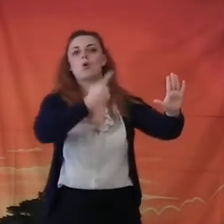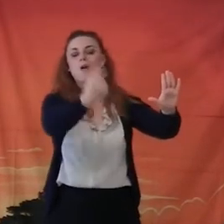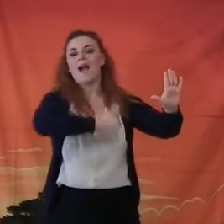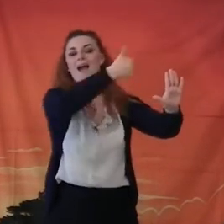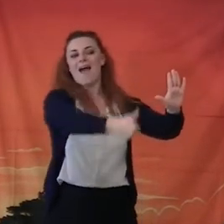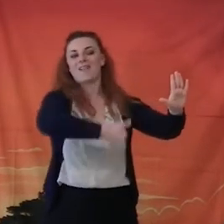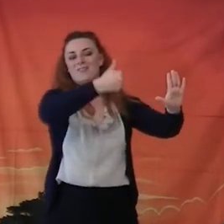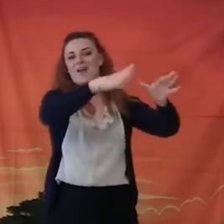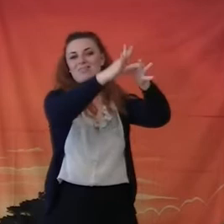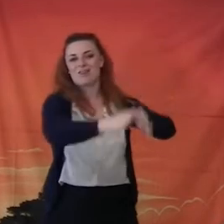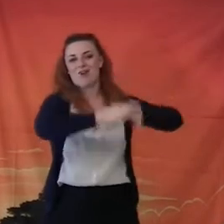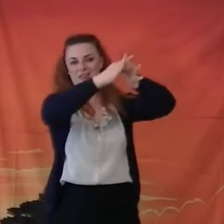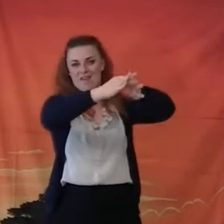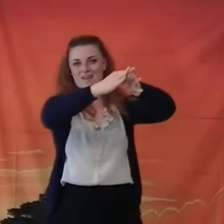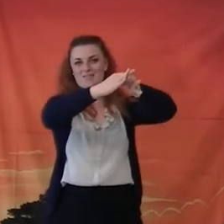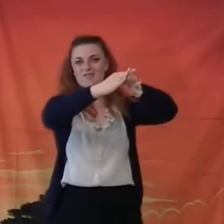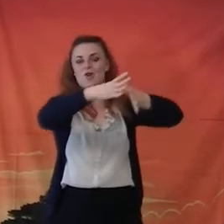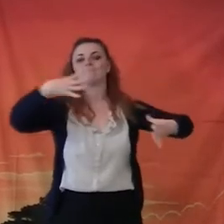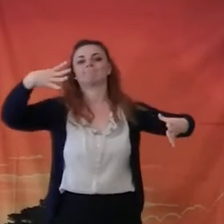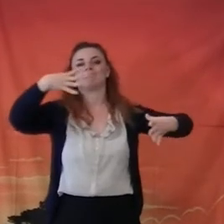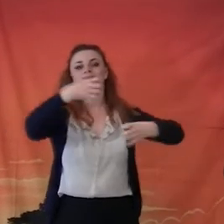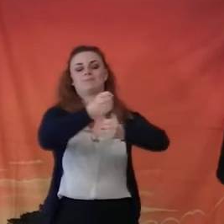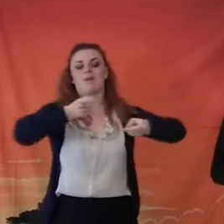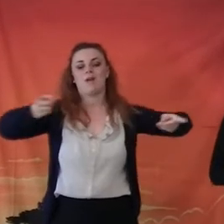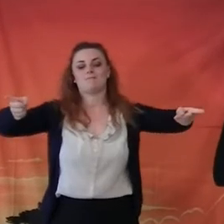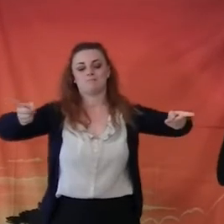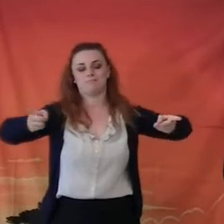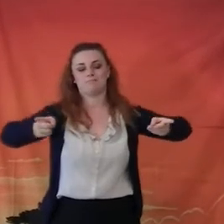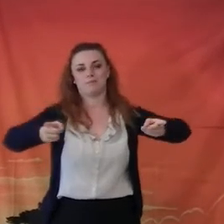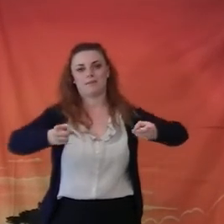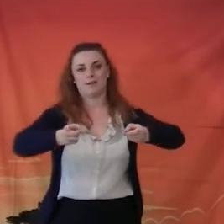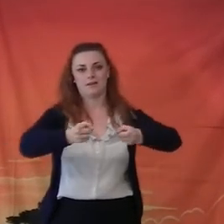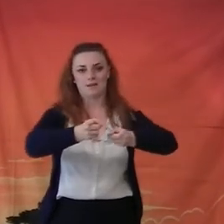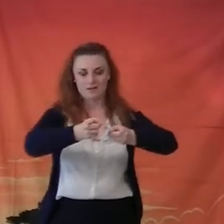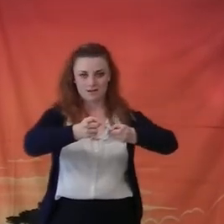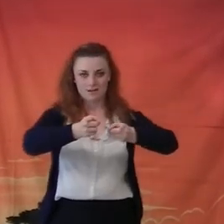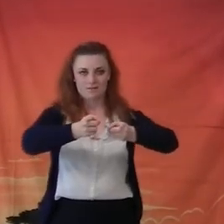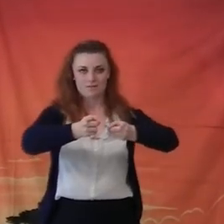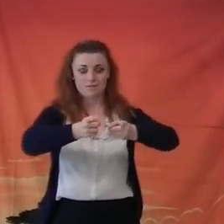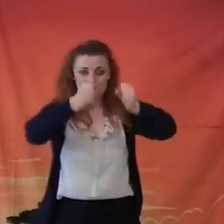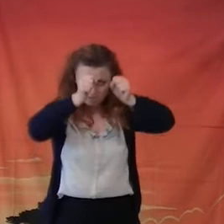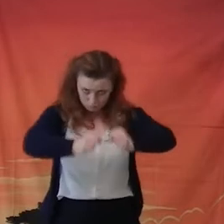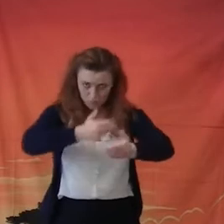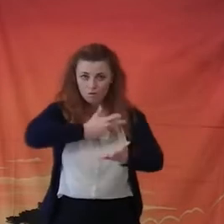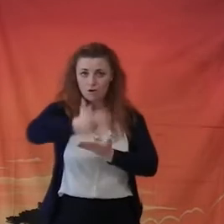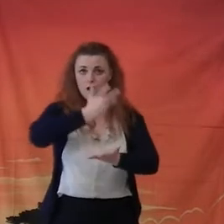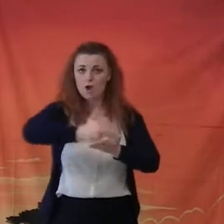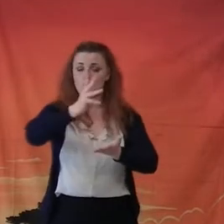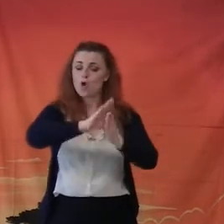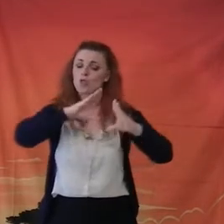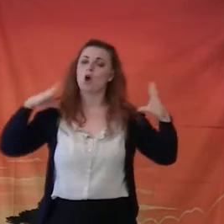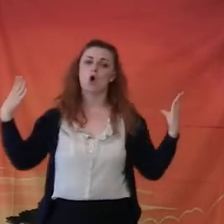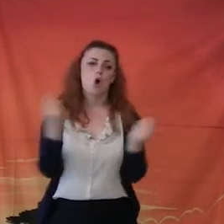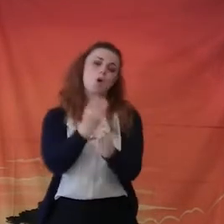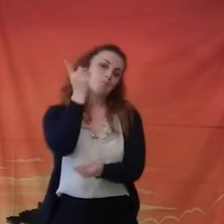è molto conciso, molto breve, non riuscirà a raccontare quello che abbiamo vissuto, non